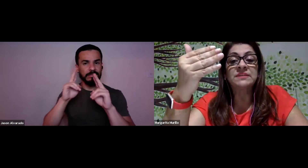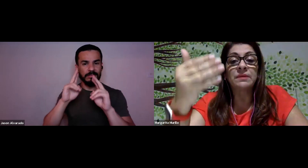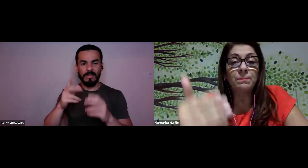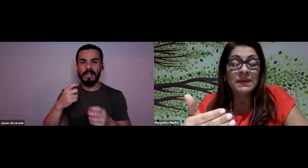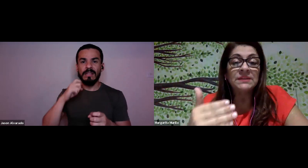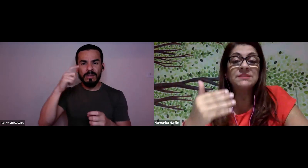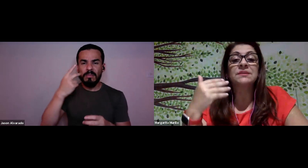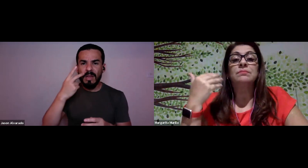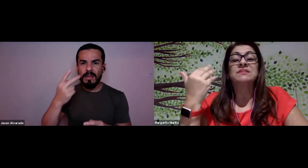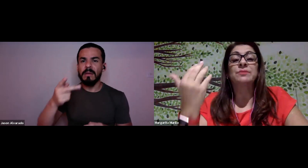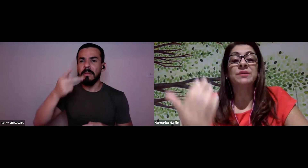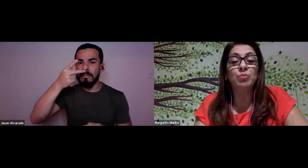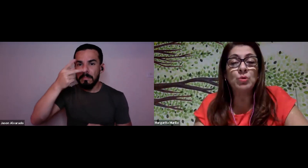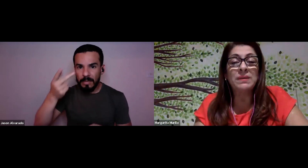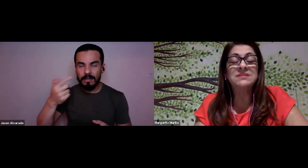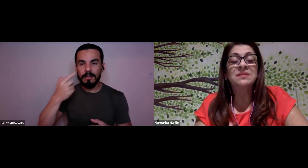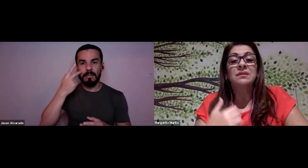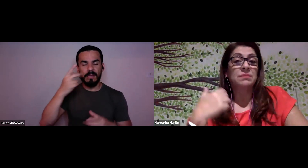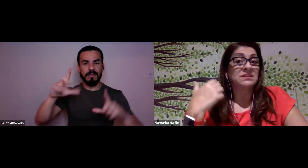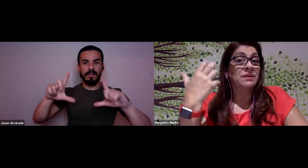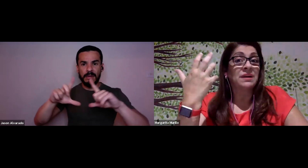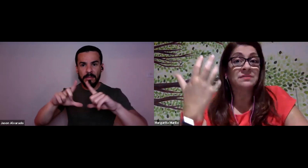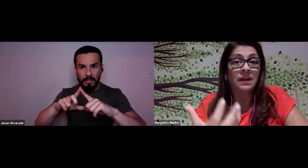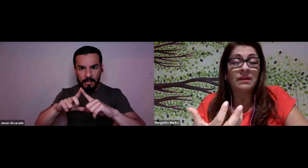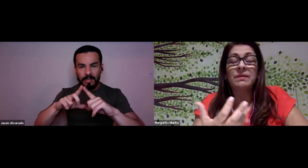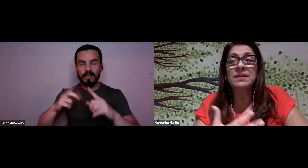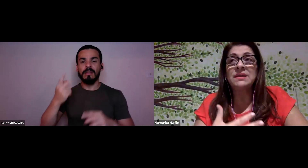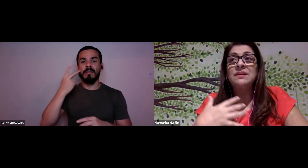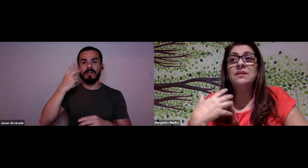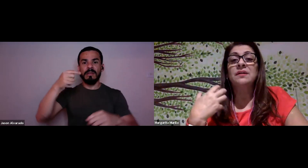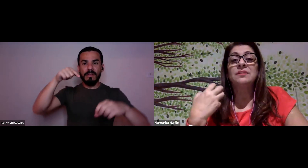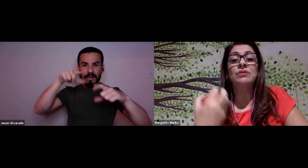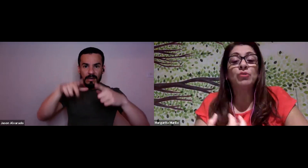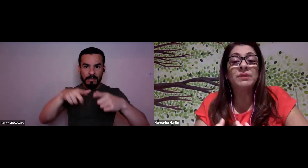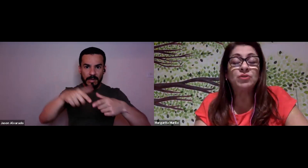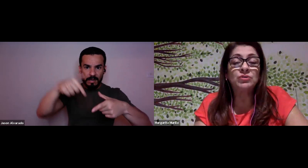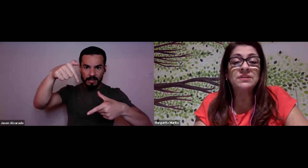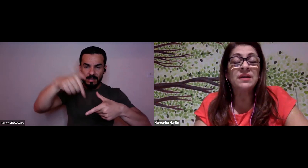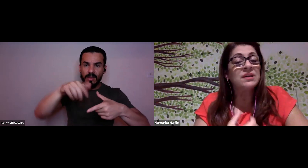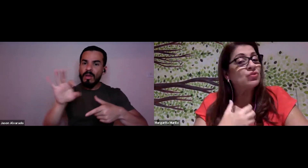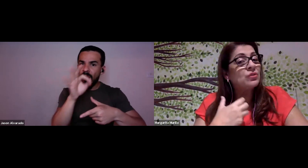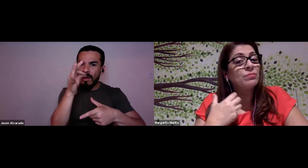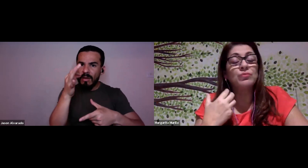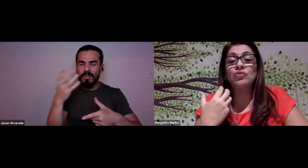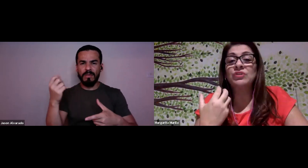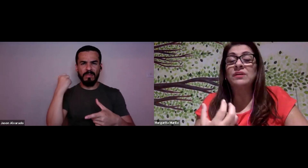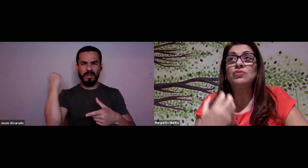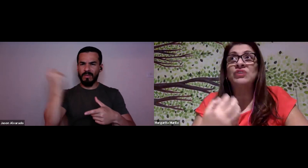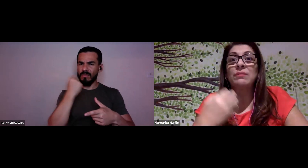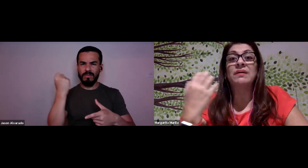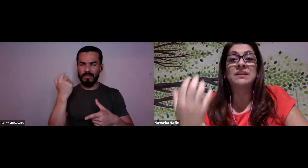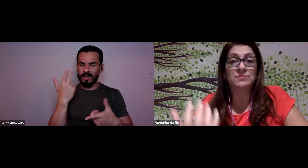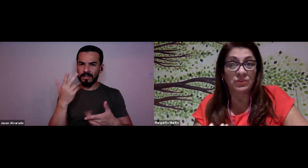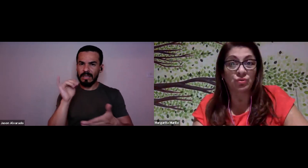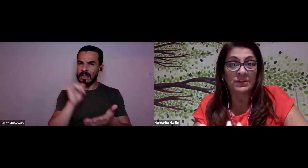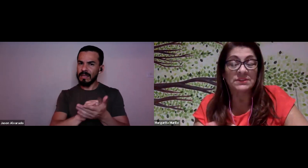donde vas a ver penes vas a ver vulvas vas a ver la entrada de la vagina de una forma tosca y no se no se